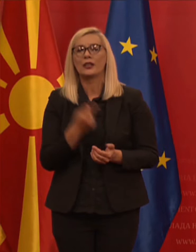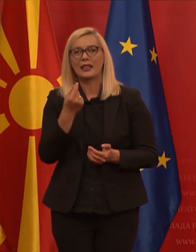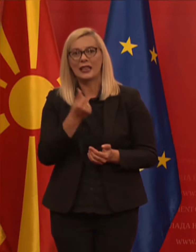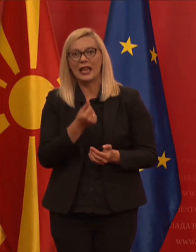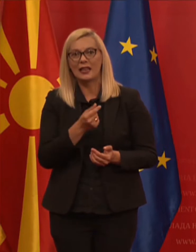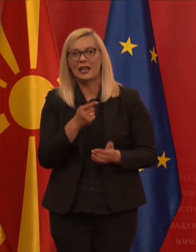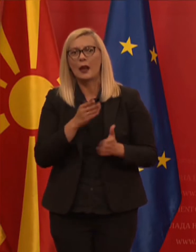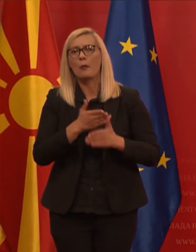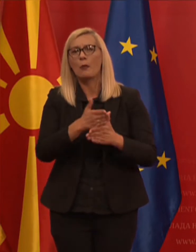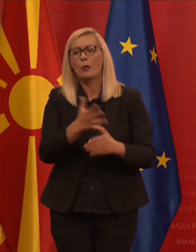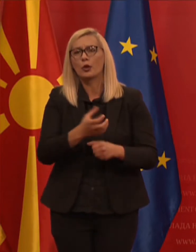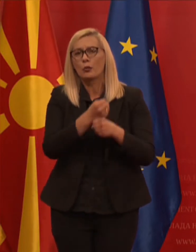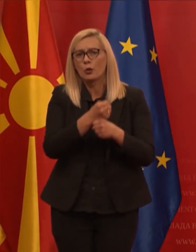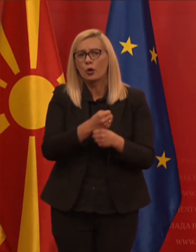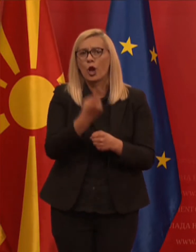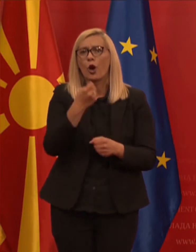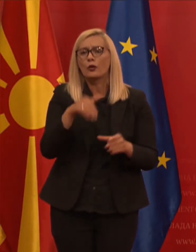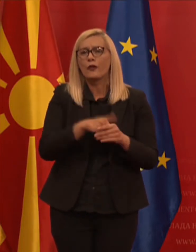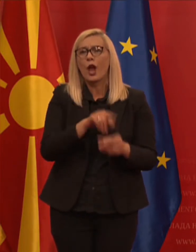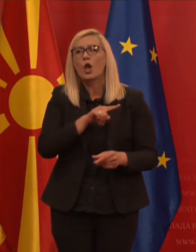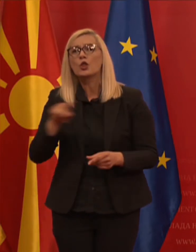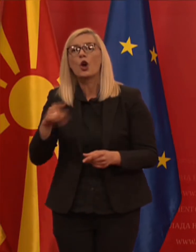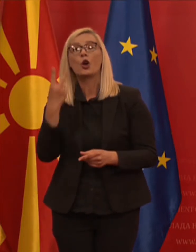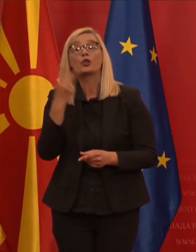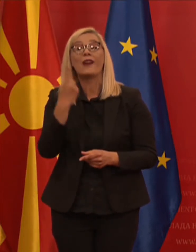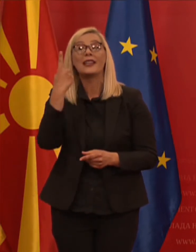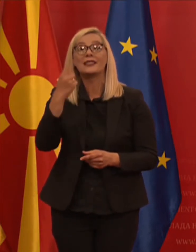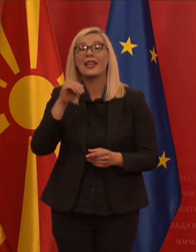14.500 денари помош и поддршка повработен до